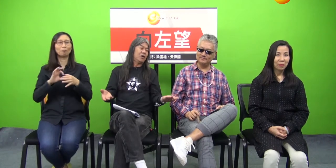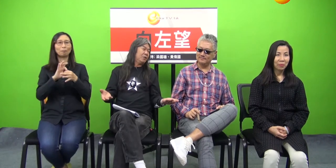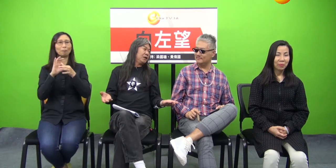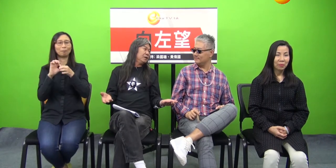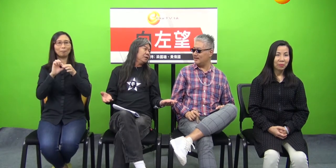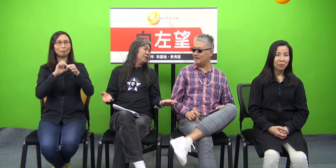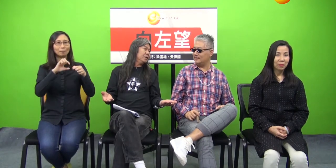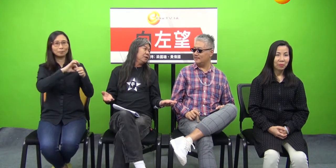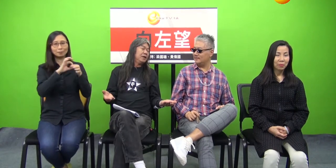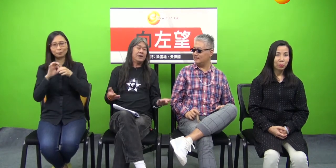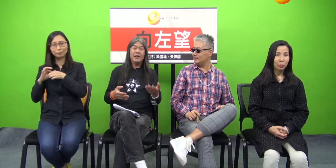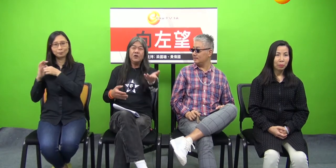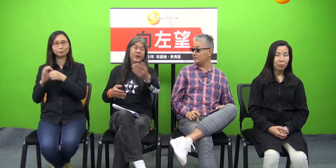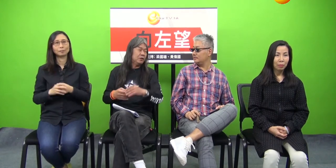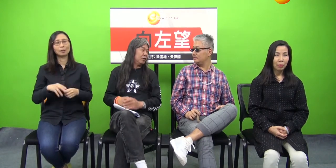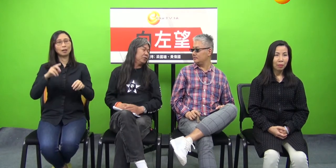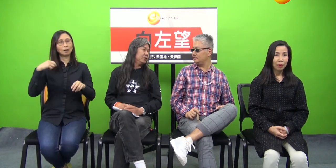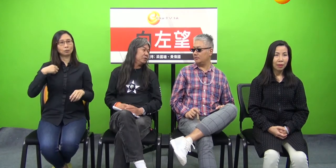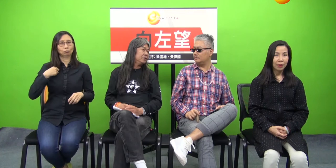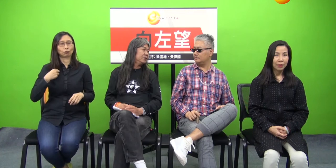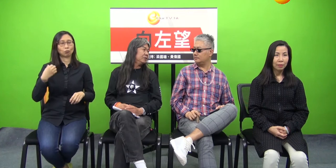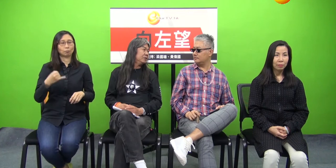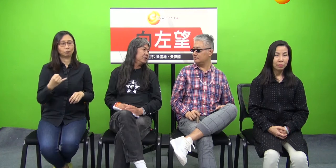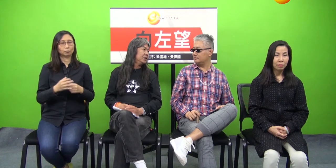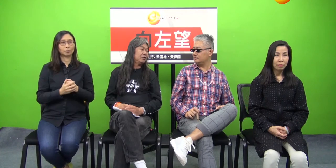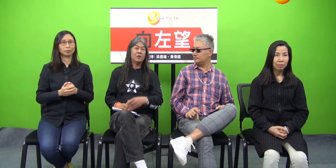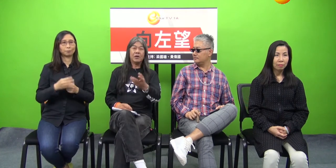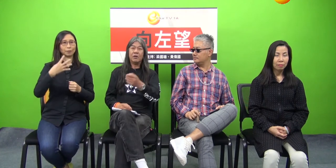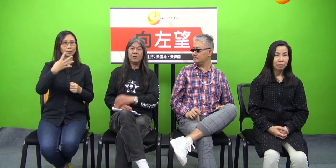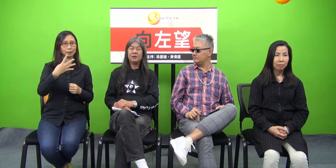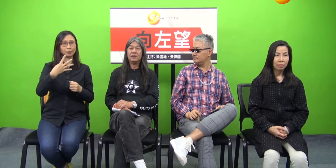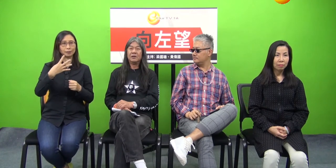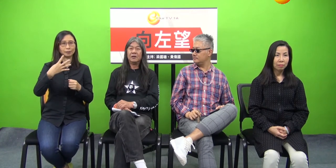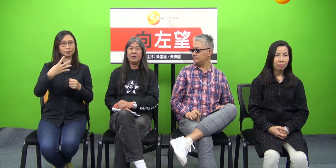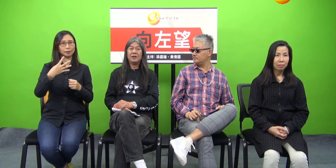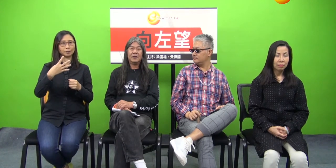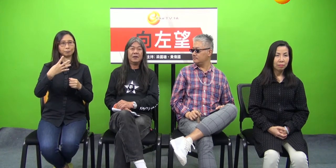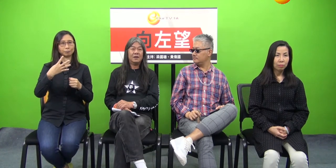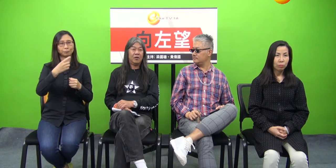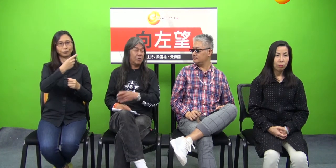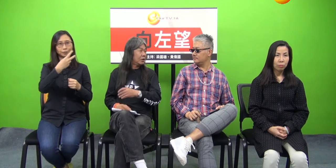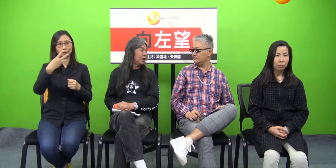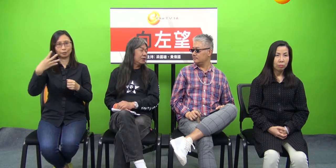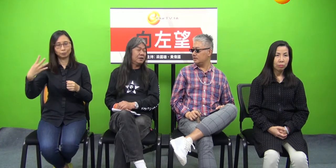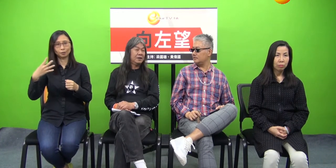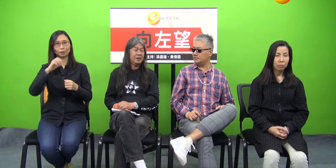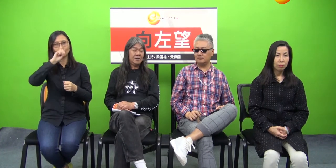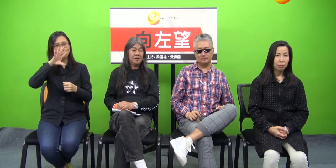中國又唔得，四端你都冇，所以我咪講咯，我講咗